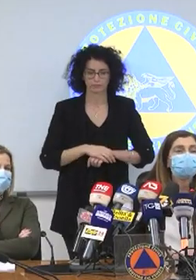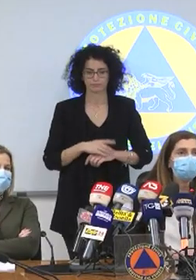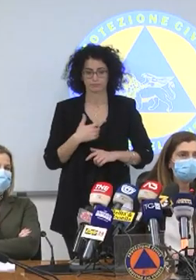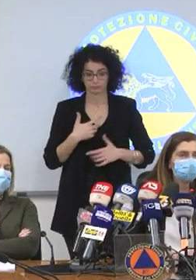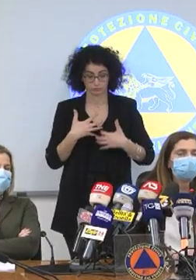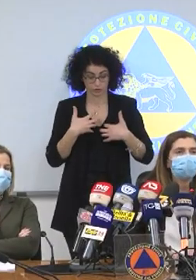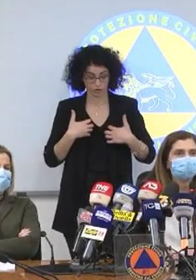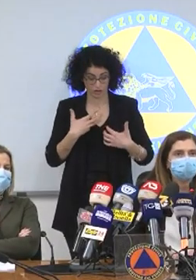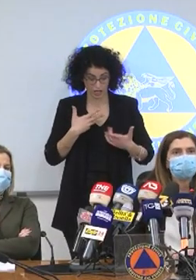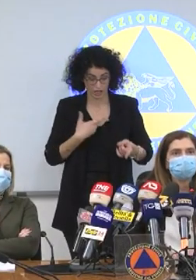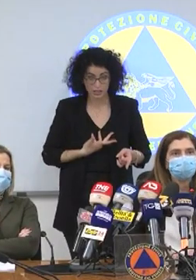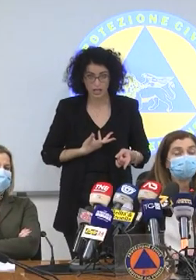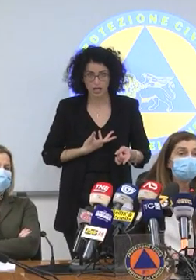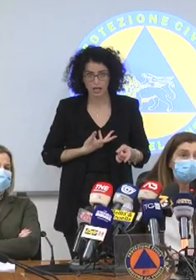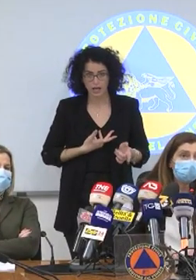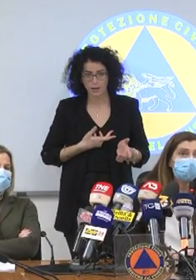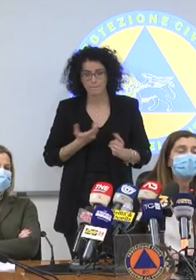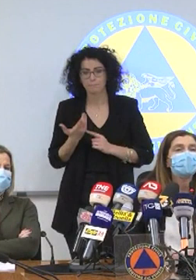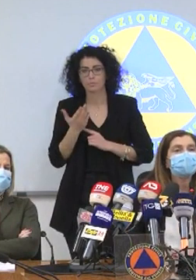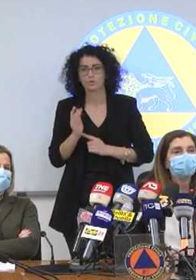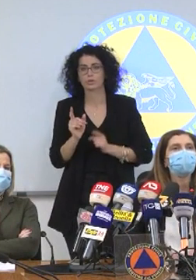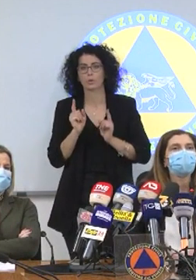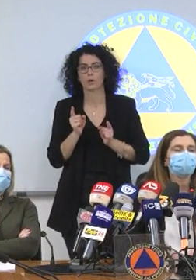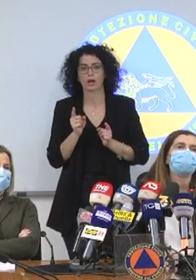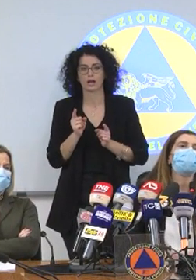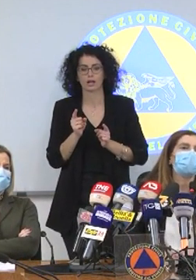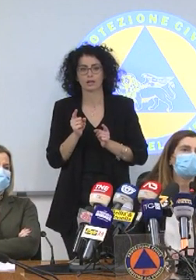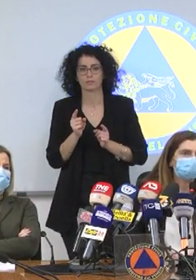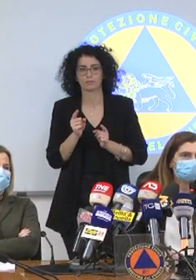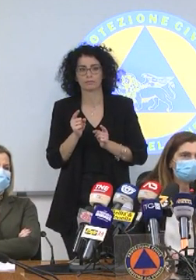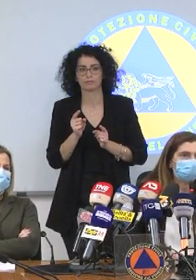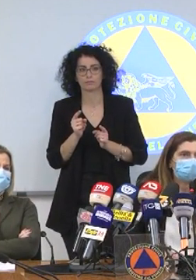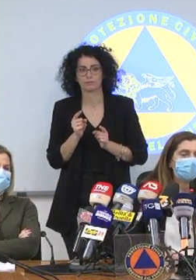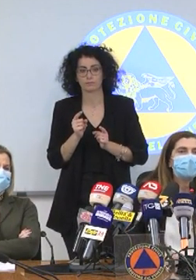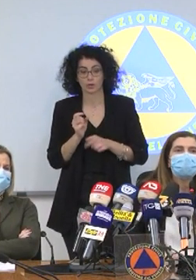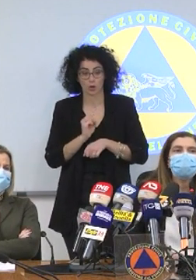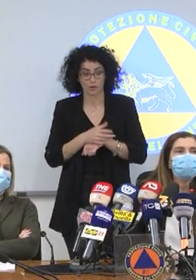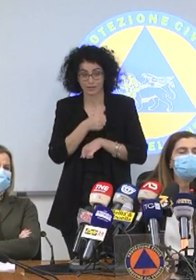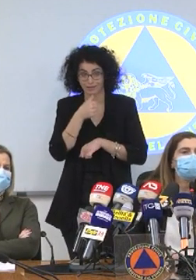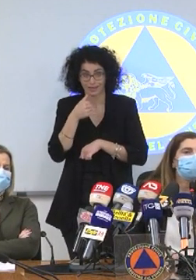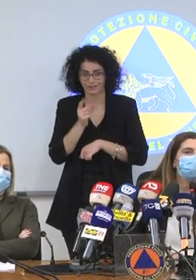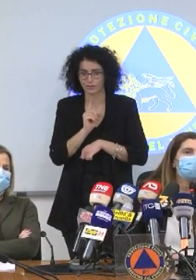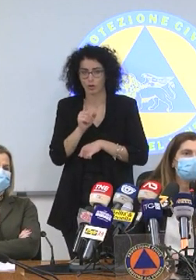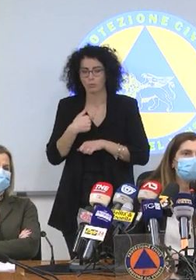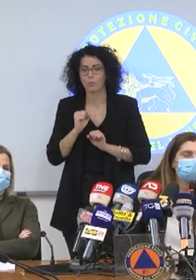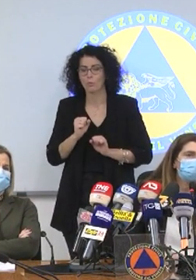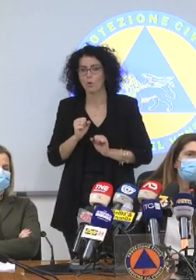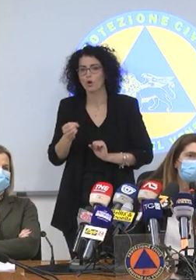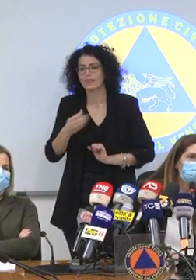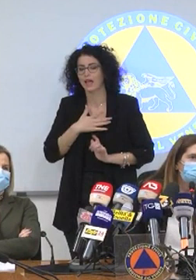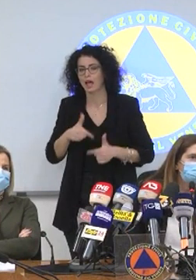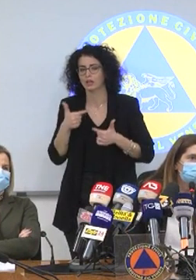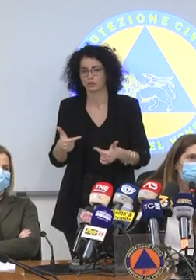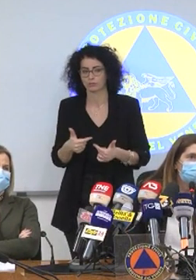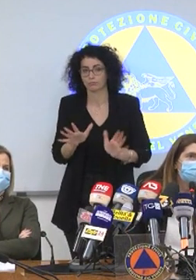hanno dimostrato che sono inutili se non addirittura dannosi io non posso rispondere al mio paziente